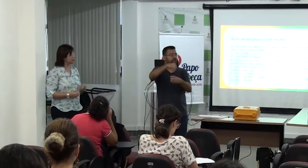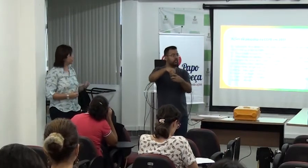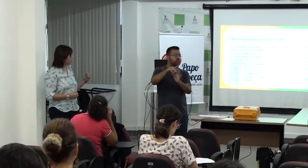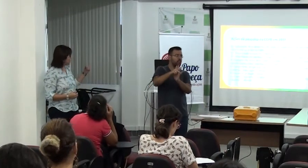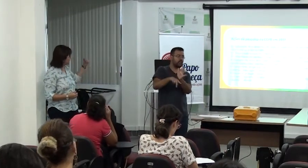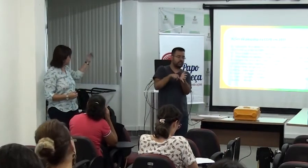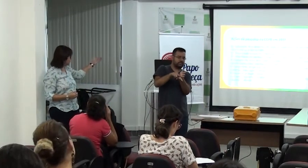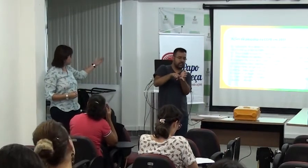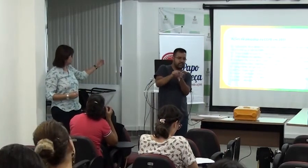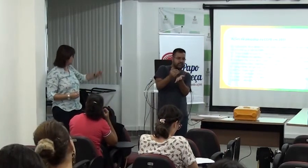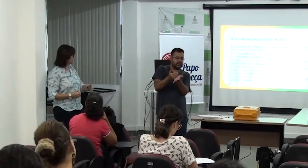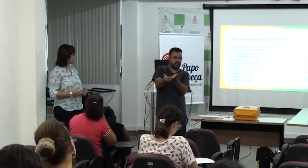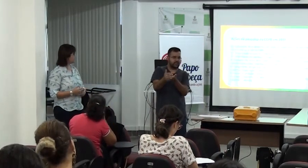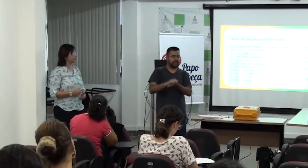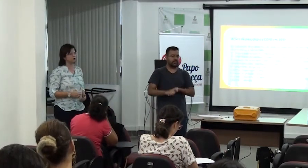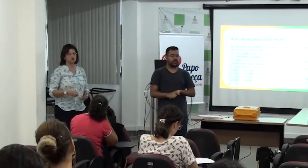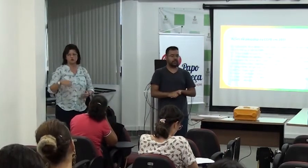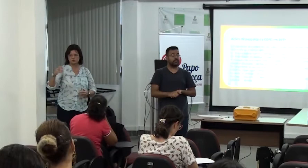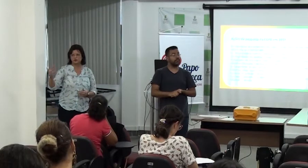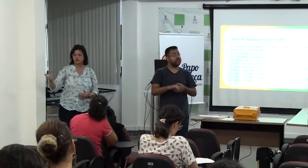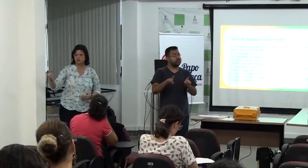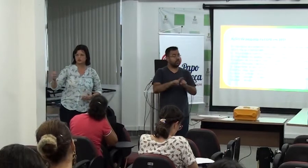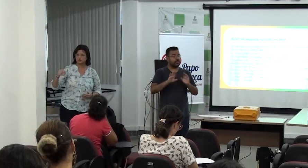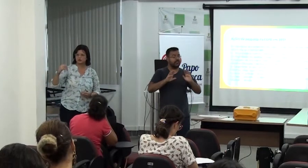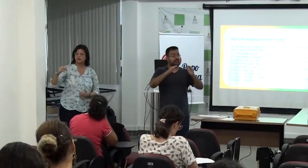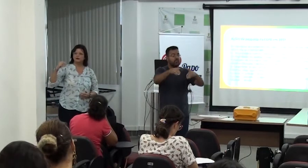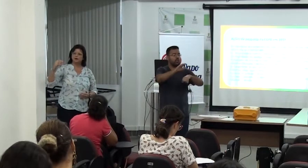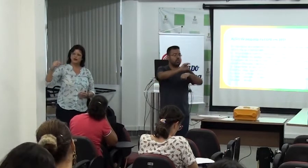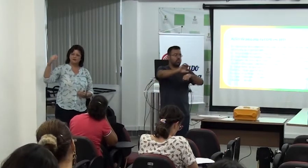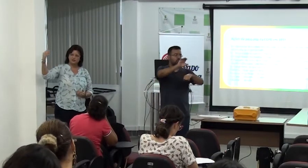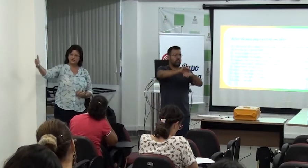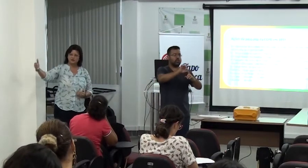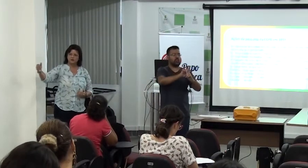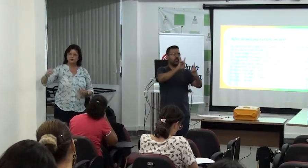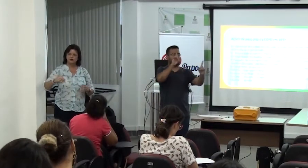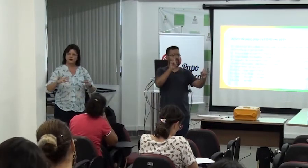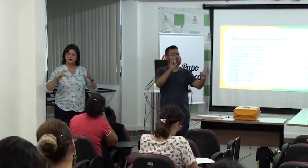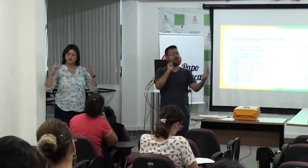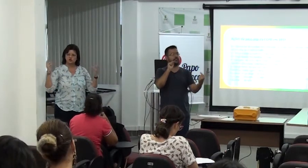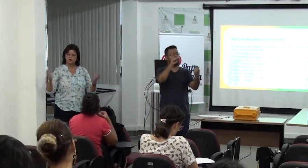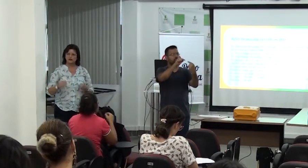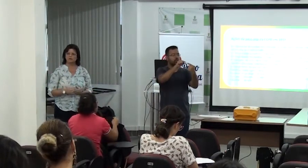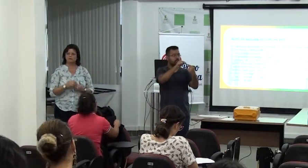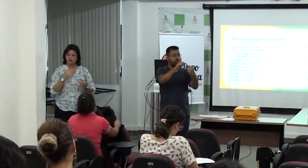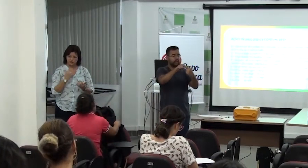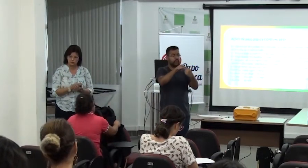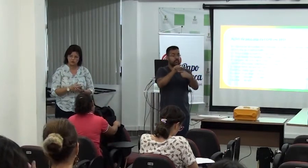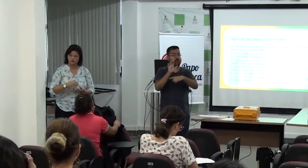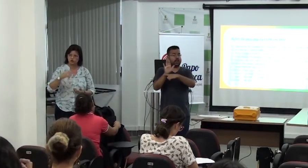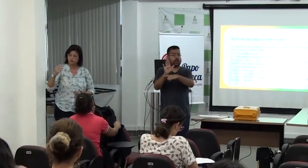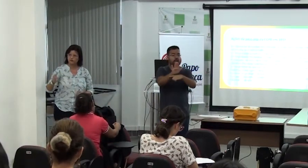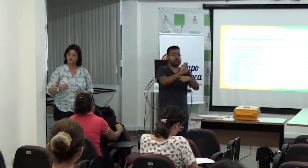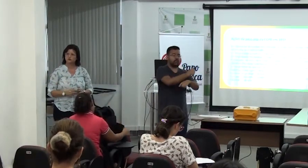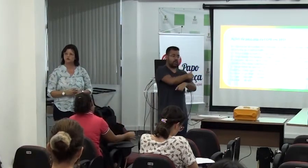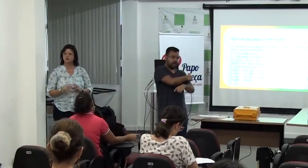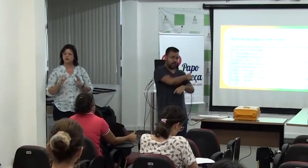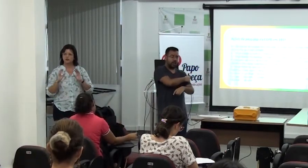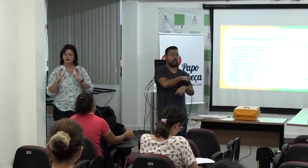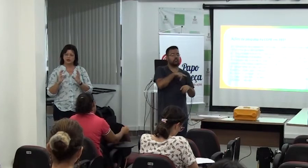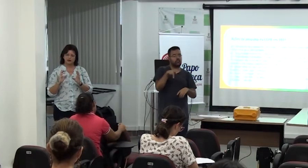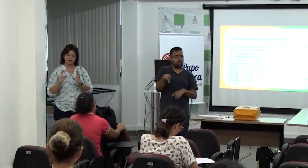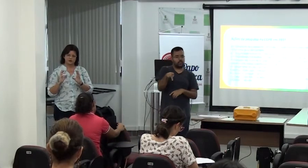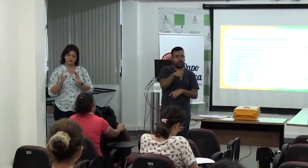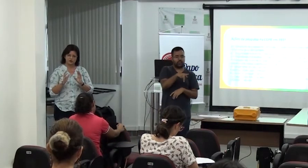também dar mais ênfase também aos cursos à distância, visando ajudar alunos e